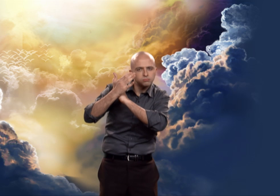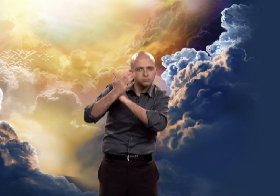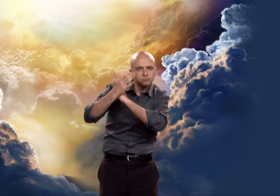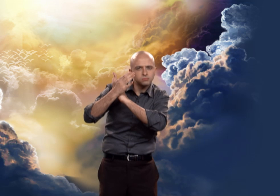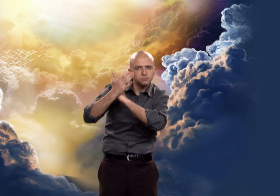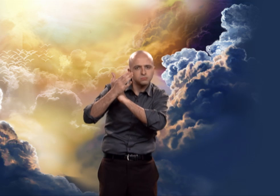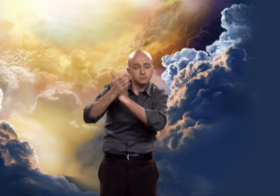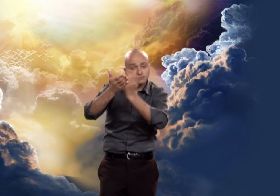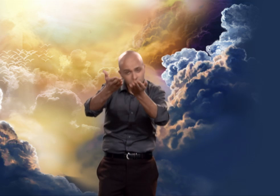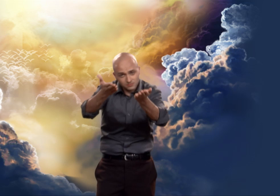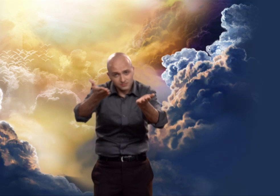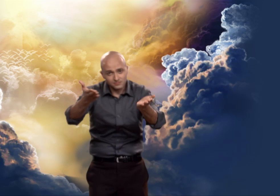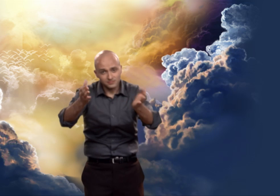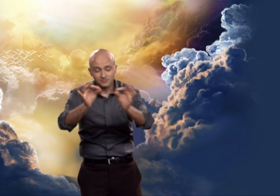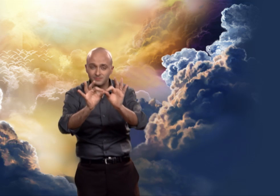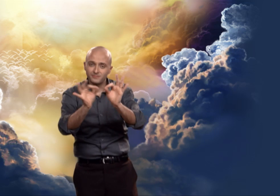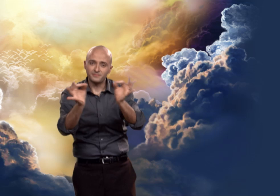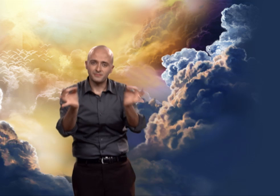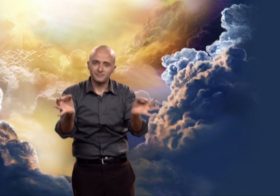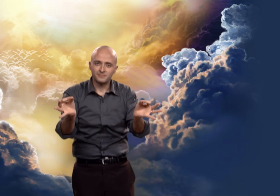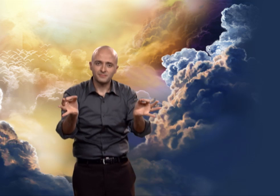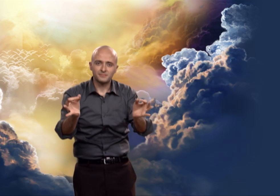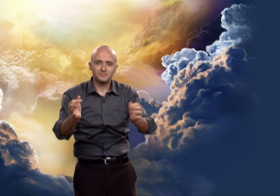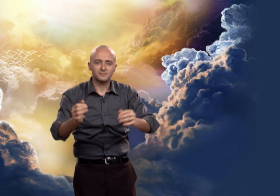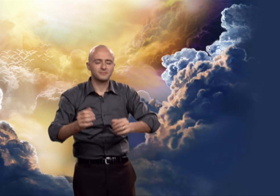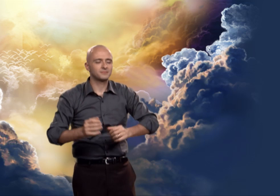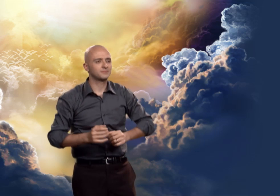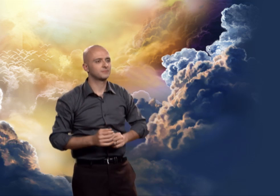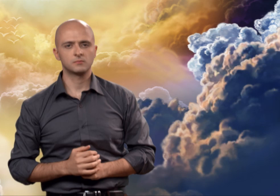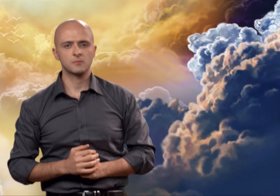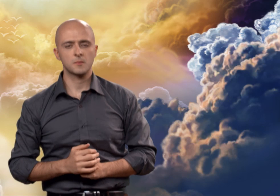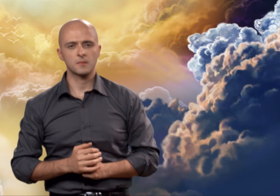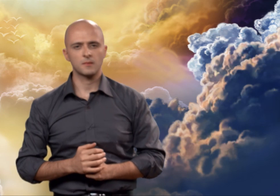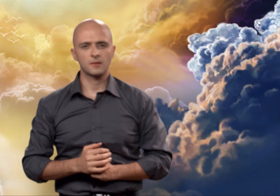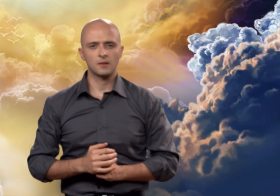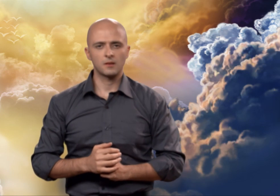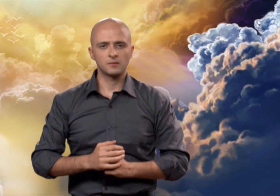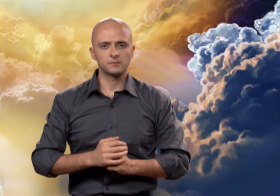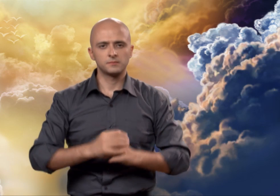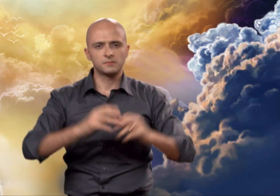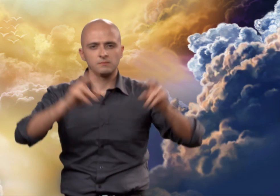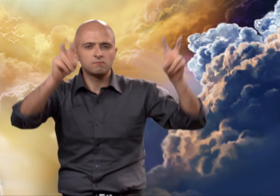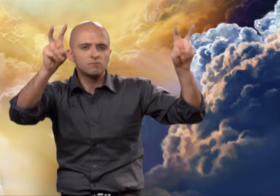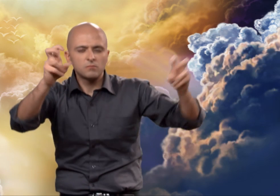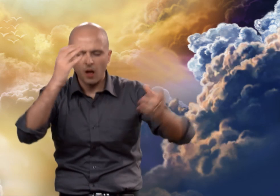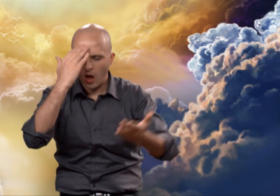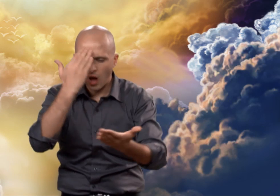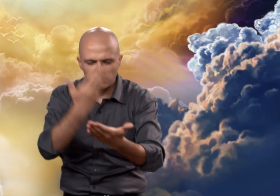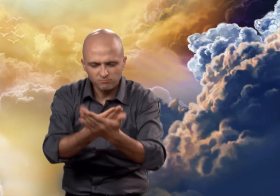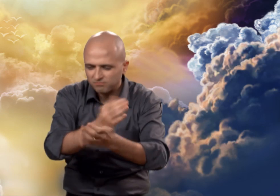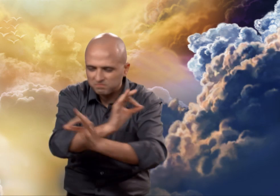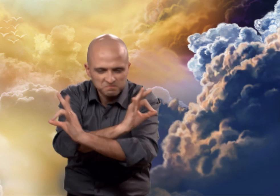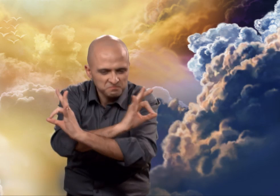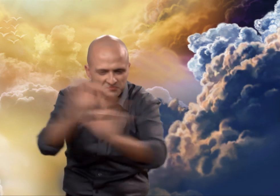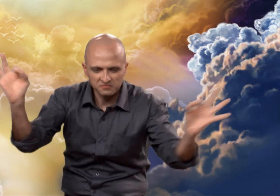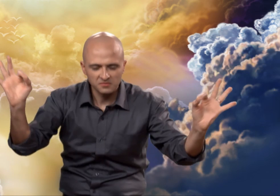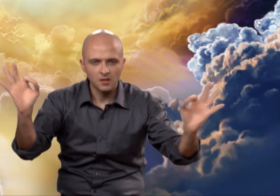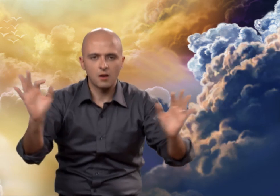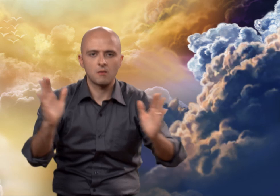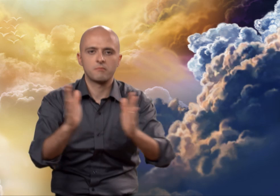que suficiente para competir com as hostes das trevas. Portanto, procura retirar de suas poderosas fortificações